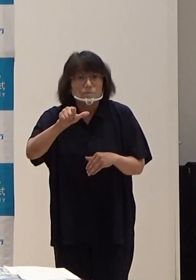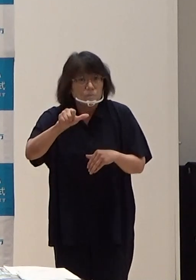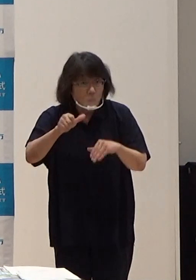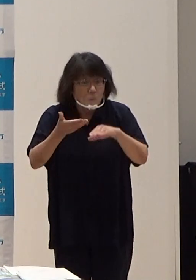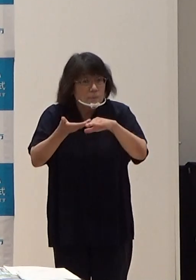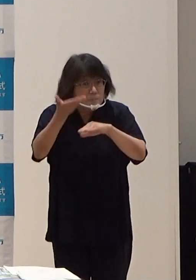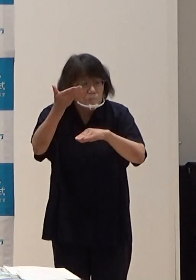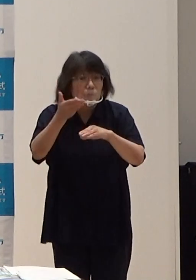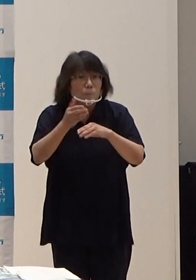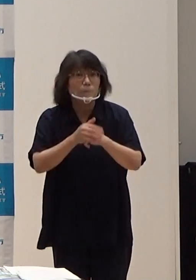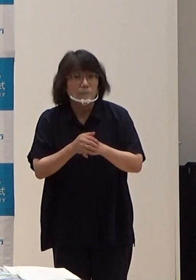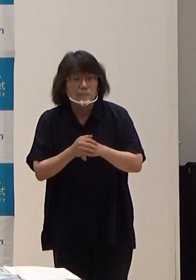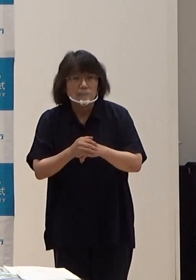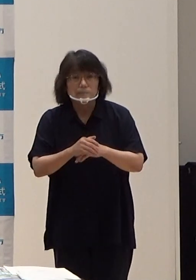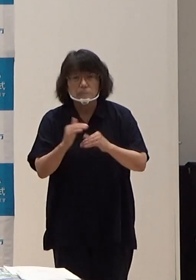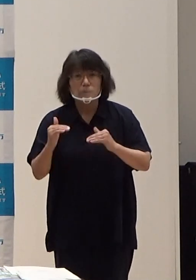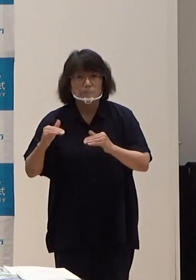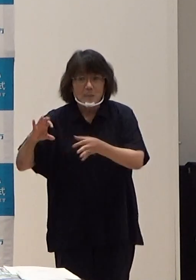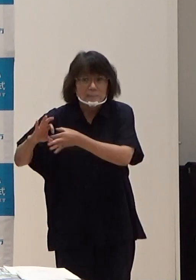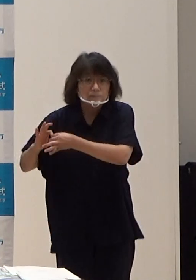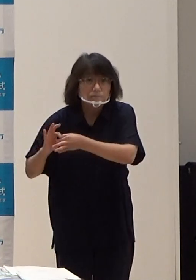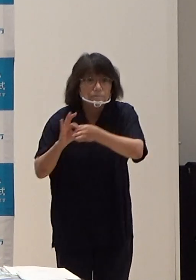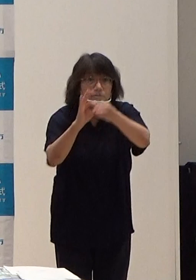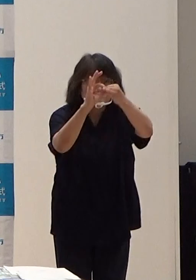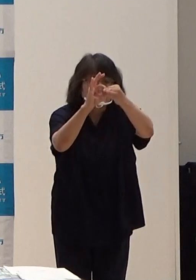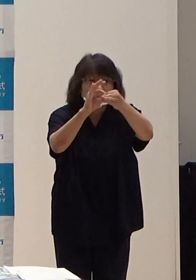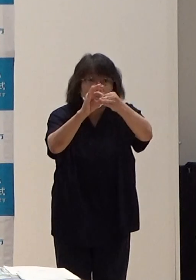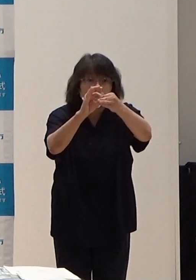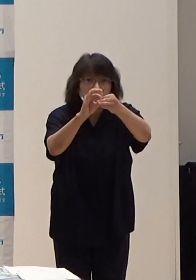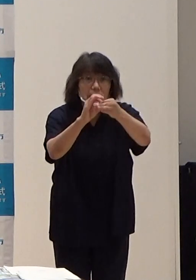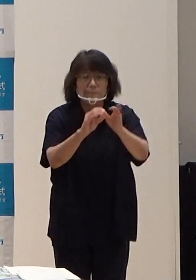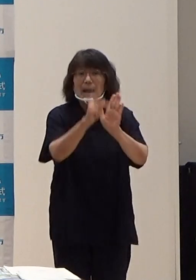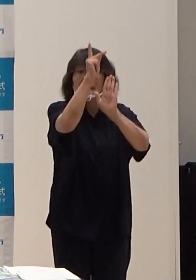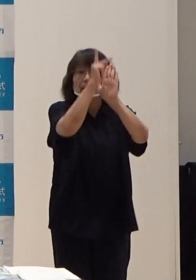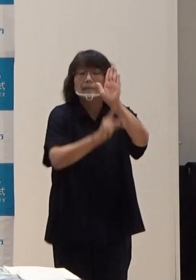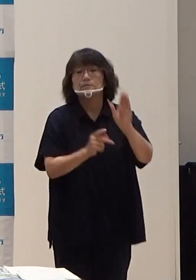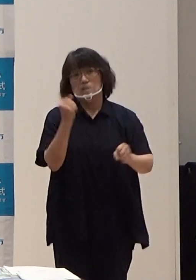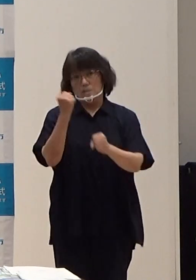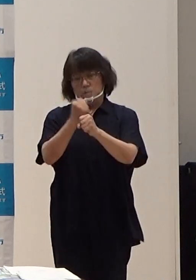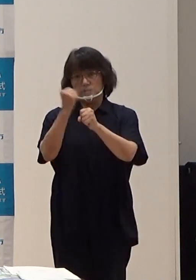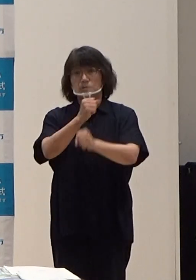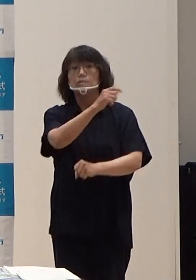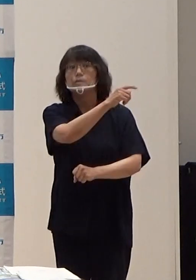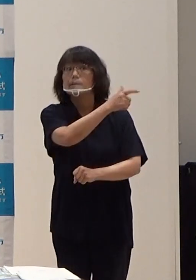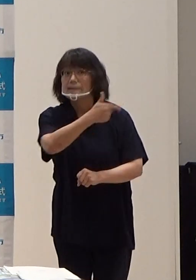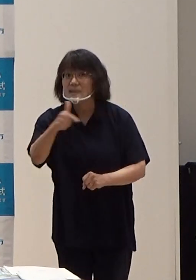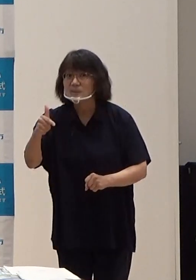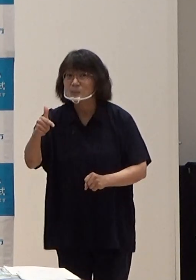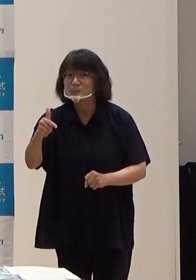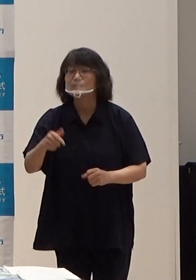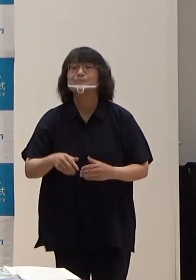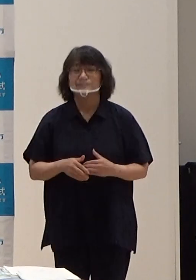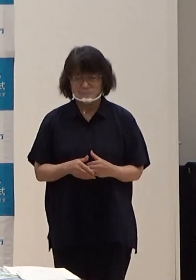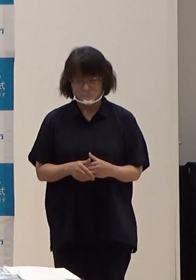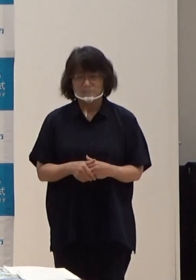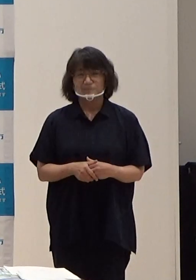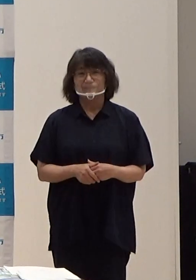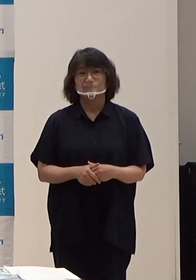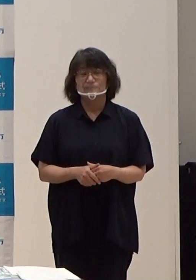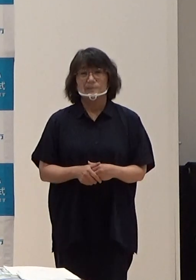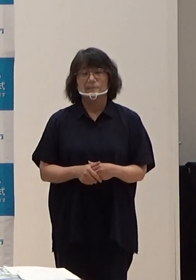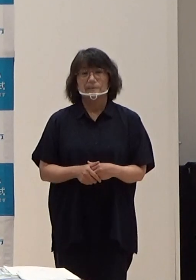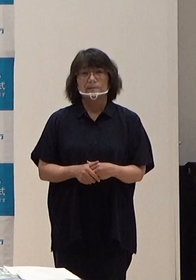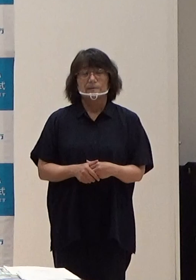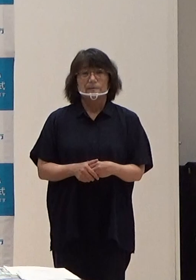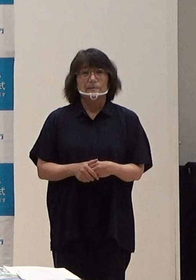るとか、市民部ですと政府コミュニティの観点から、事故と怪我のない町、